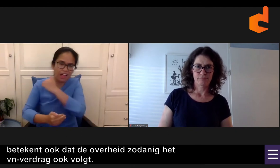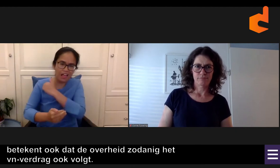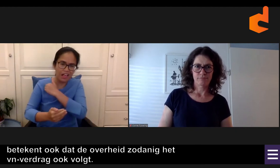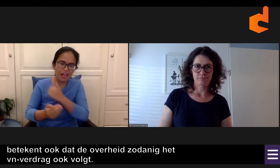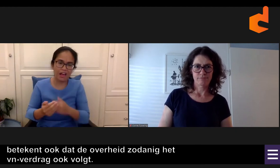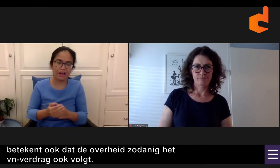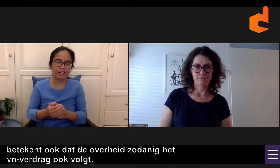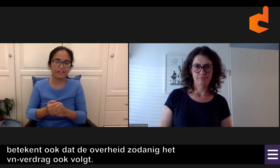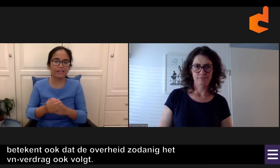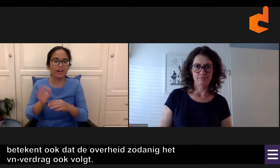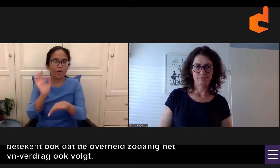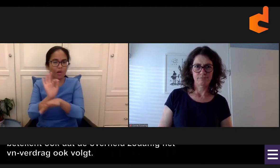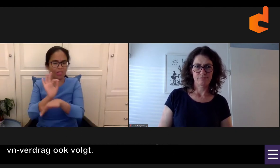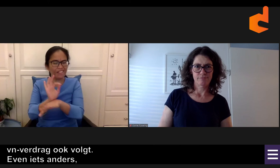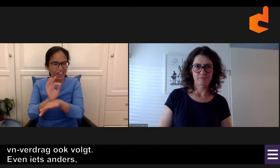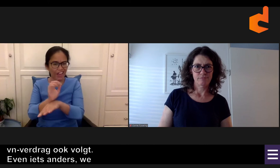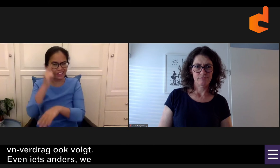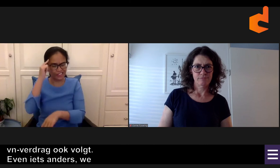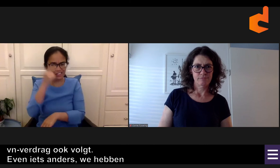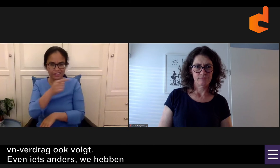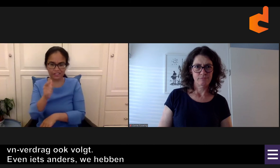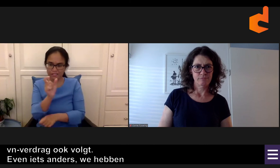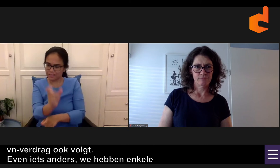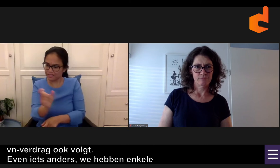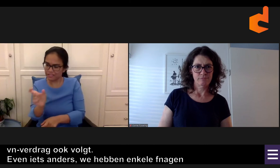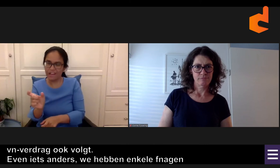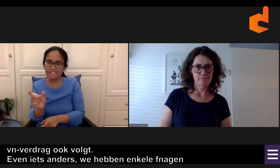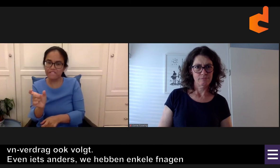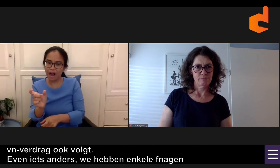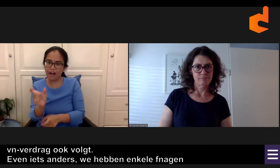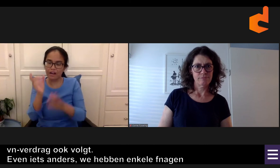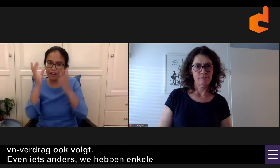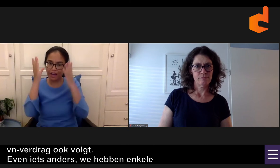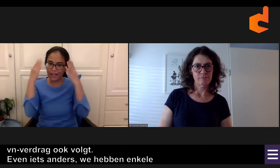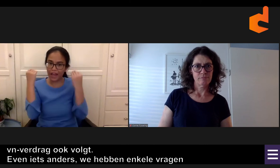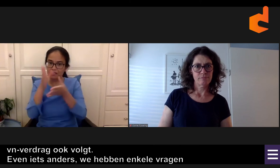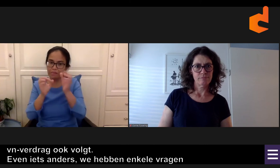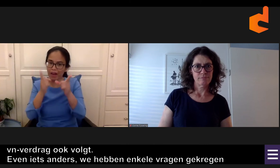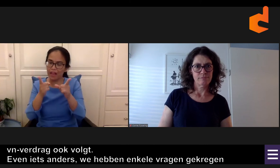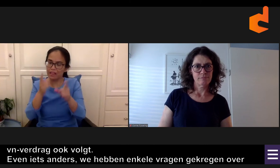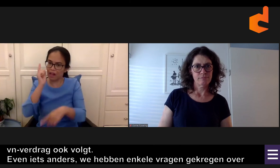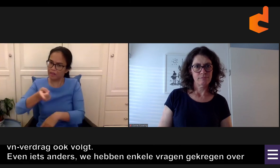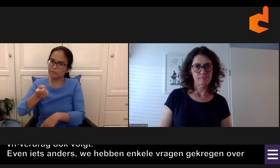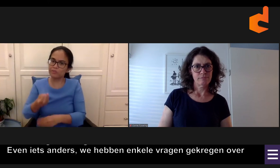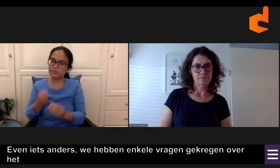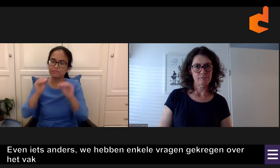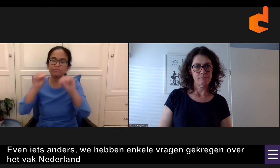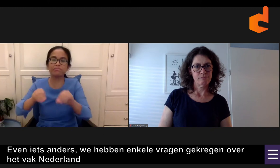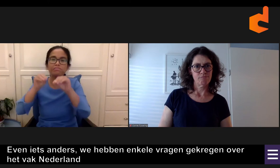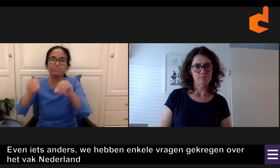Even iets anders. We hebben enkele vragen gekregen over het vak Nederlands gebarentaal in het onderwijs. Of dat